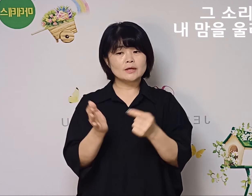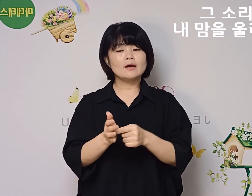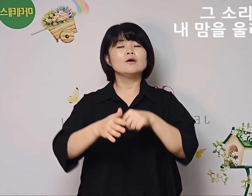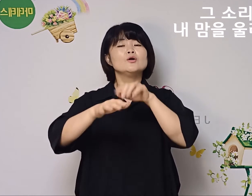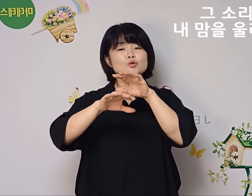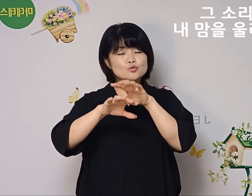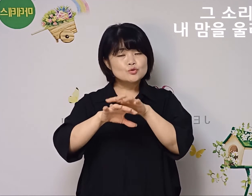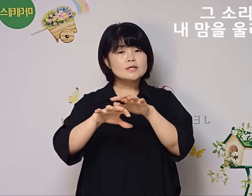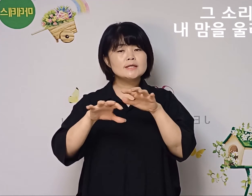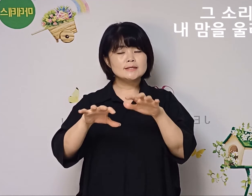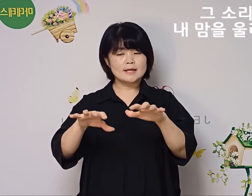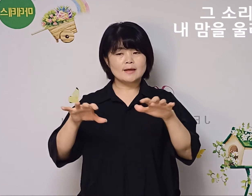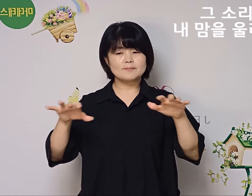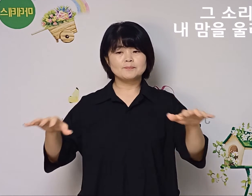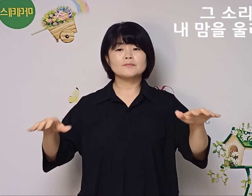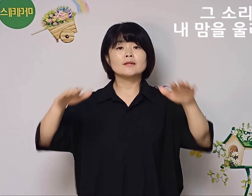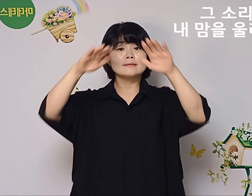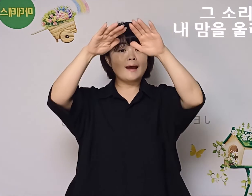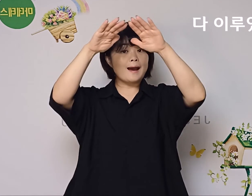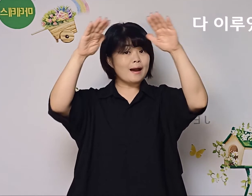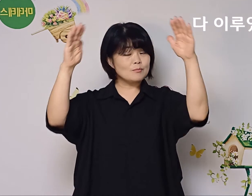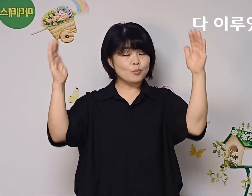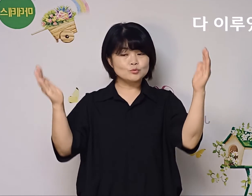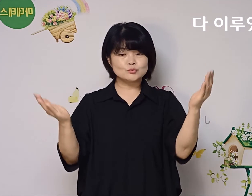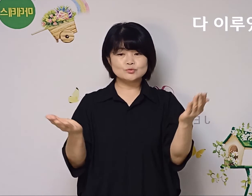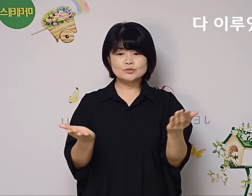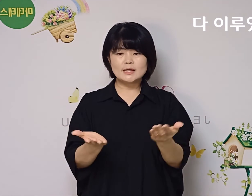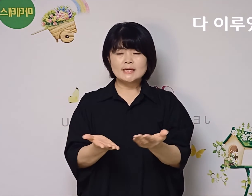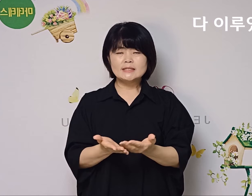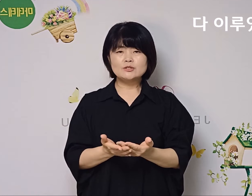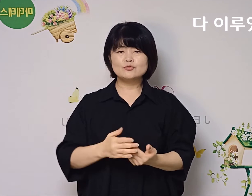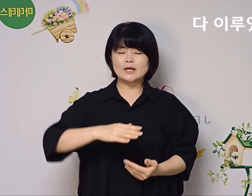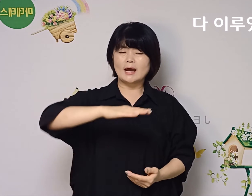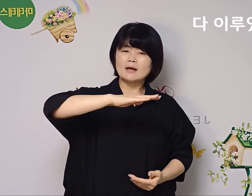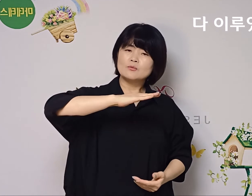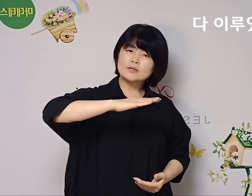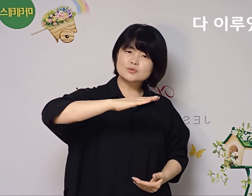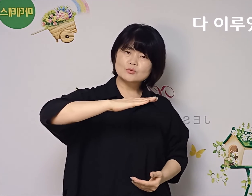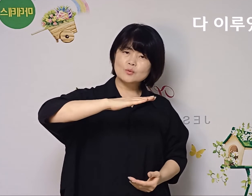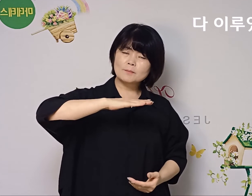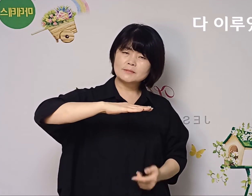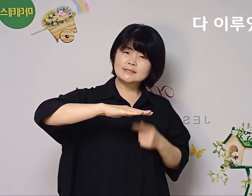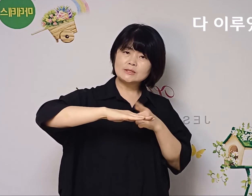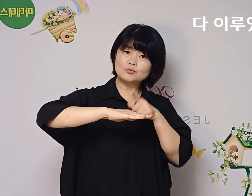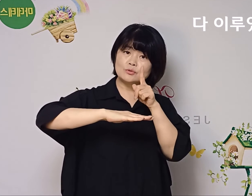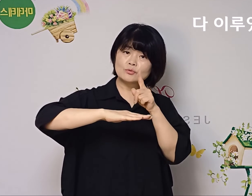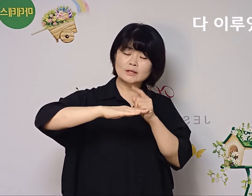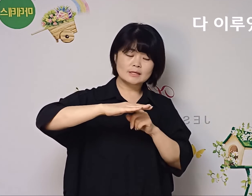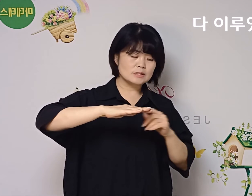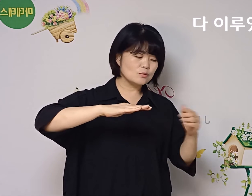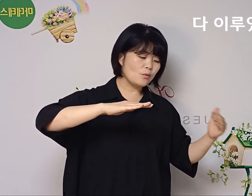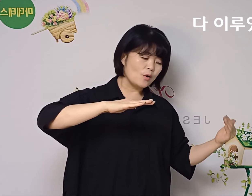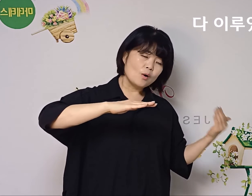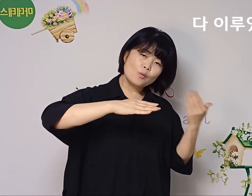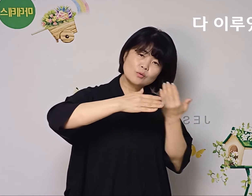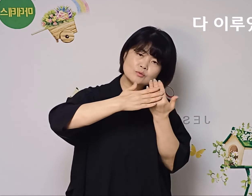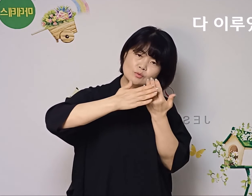해요? 울리네. 다 모두 이루다. 왼손 손등이 위로 가게 하시고 오른손